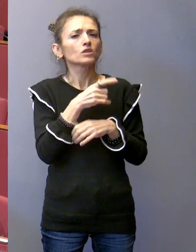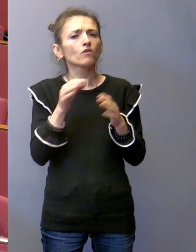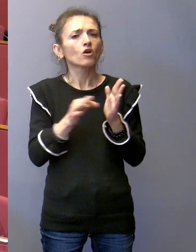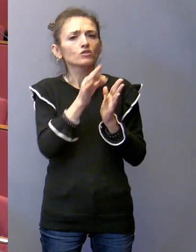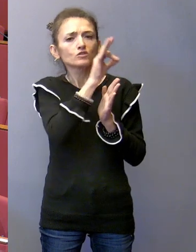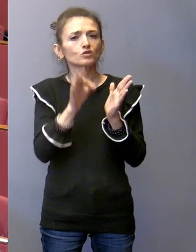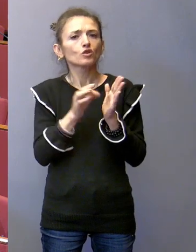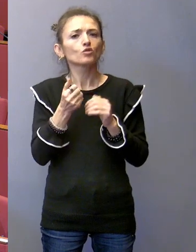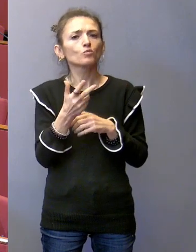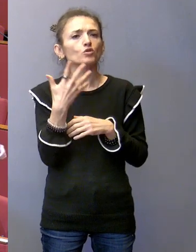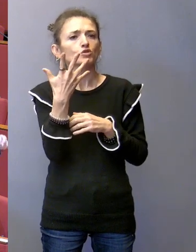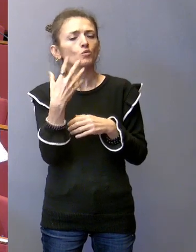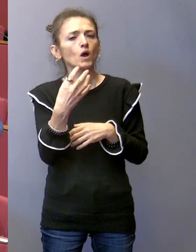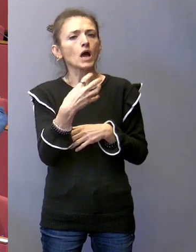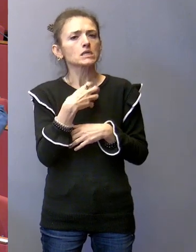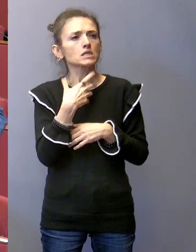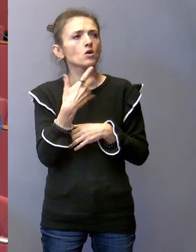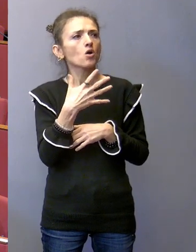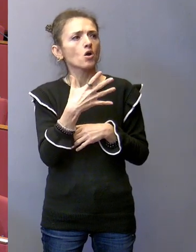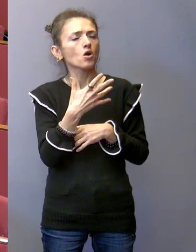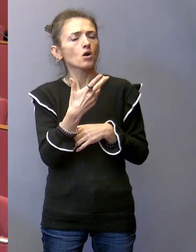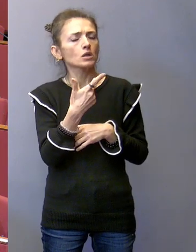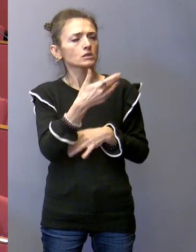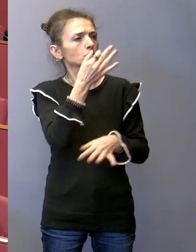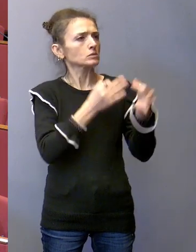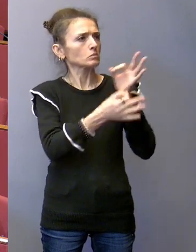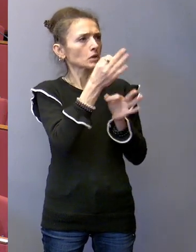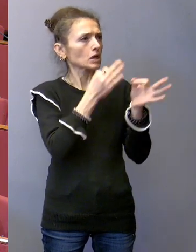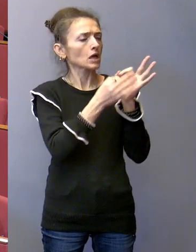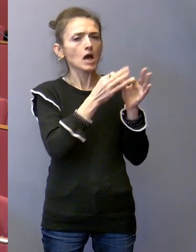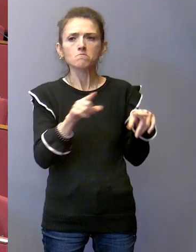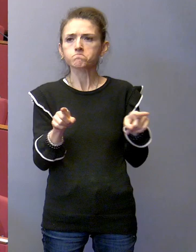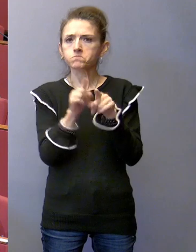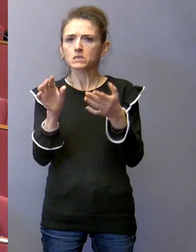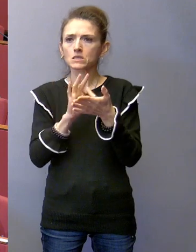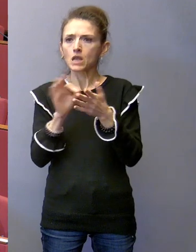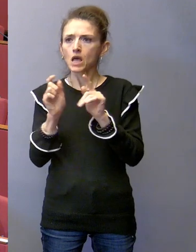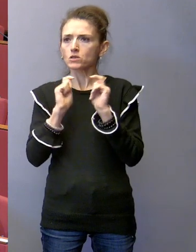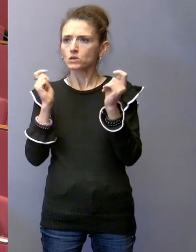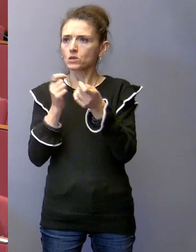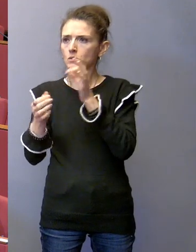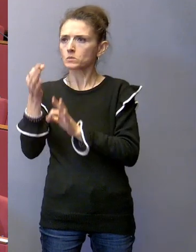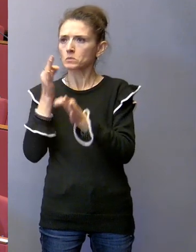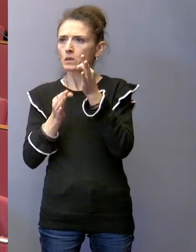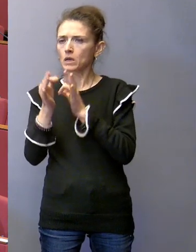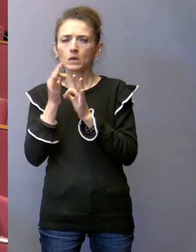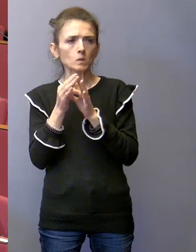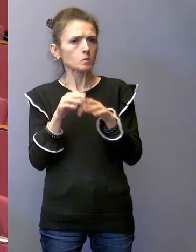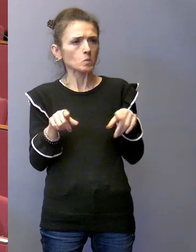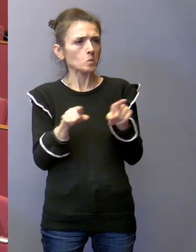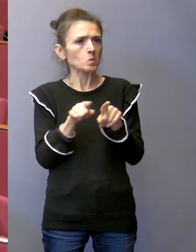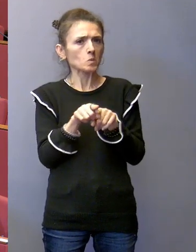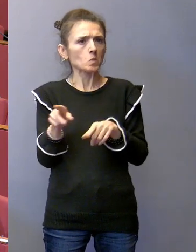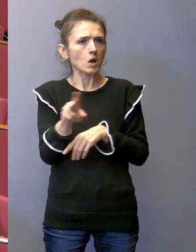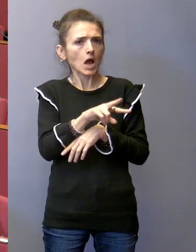dell'assessore le stesse annotazioni che mi sono state mosse dalla segreteria generale che tra l'altro io non ravviso anzi ravviso ancora